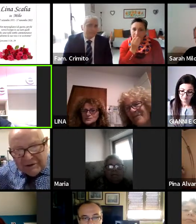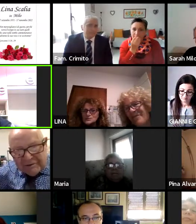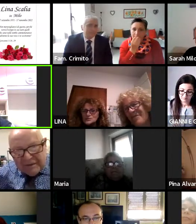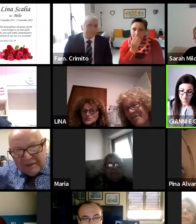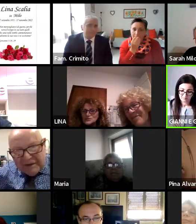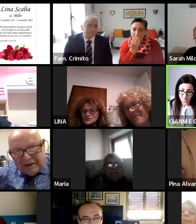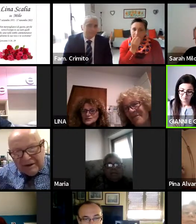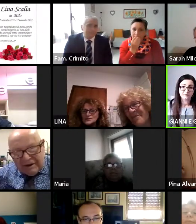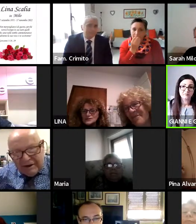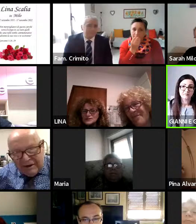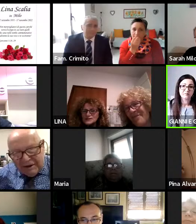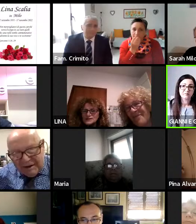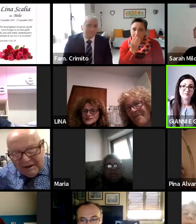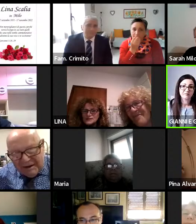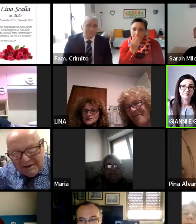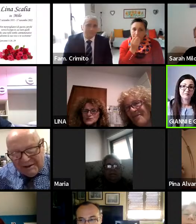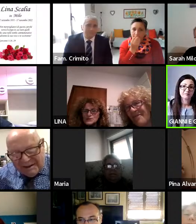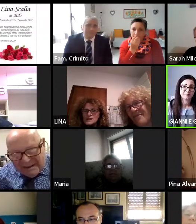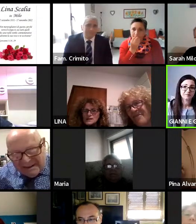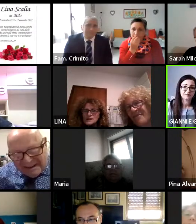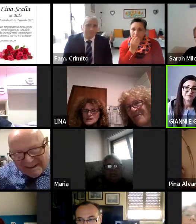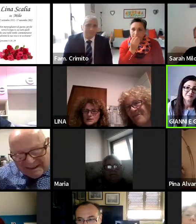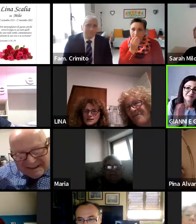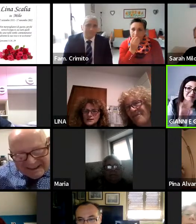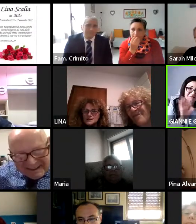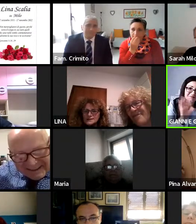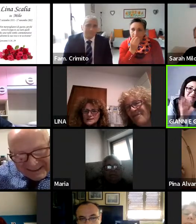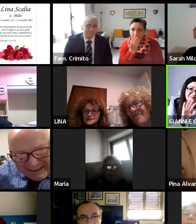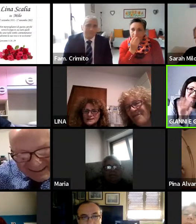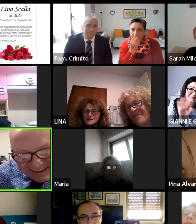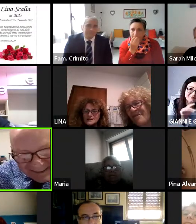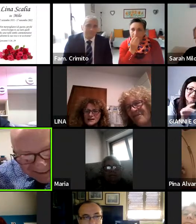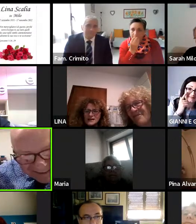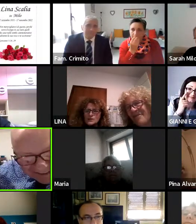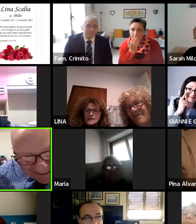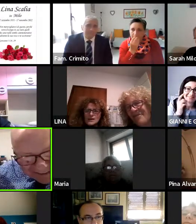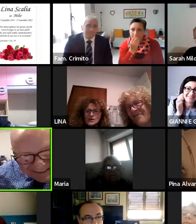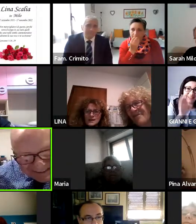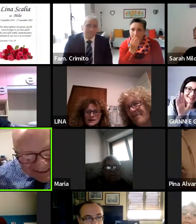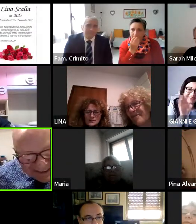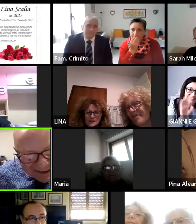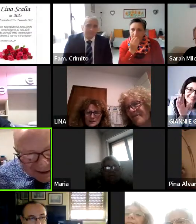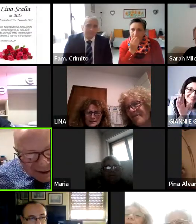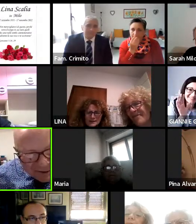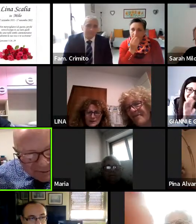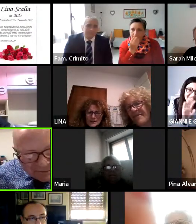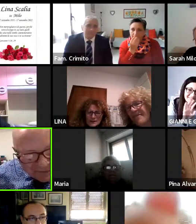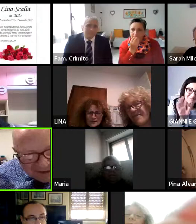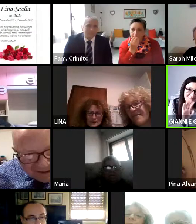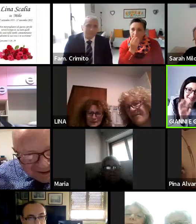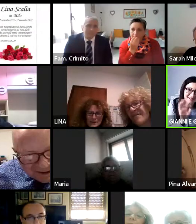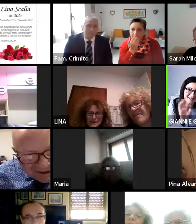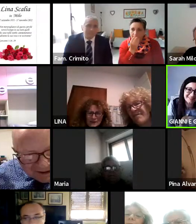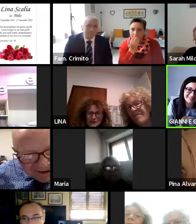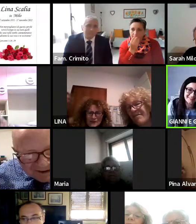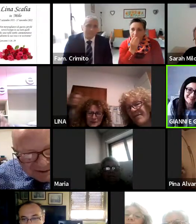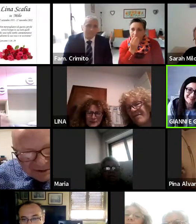Ciao Tommaso carissimo ciao Zezza Ciao Ciao